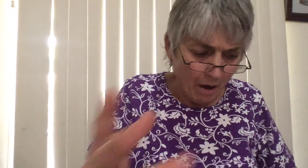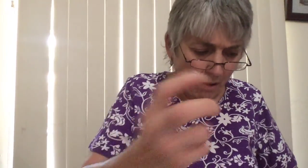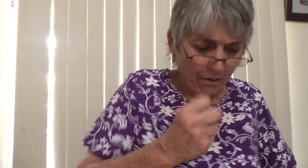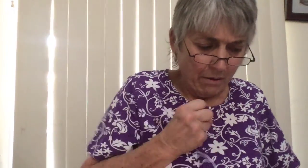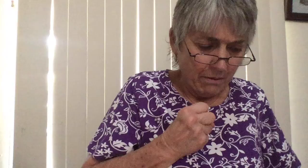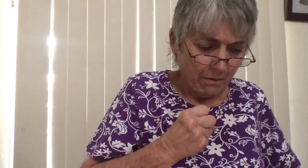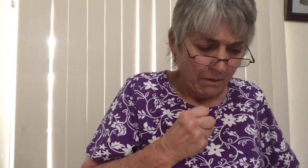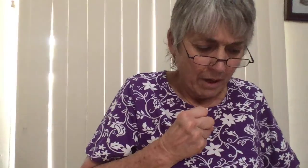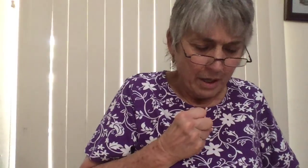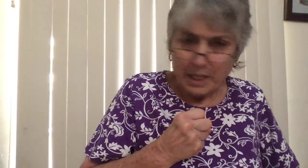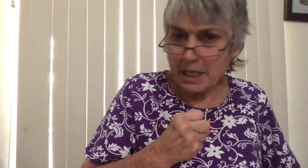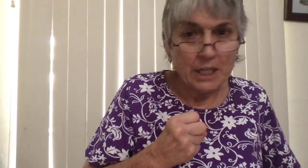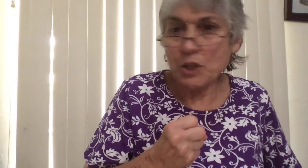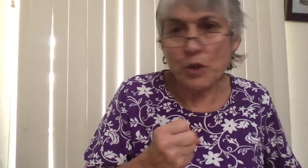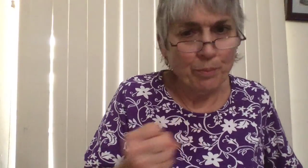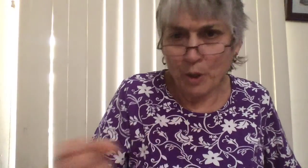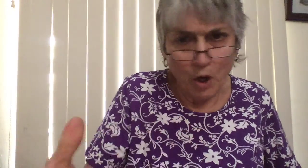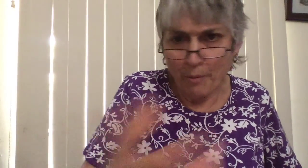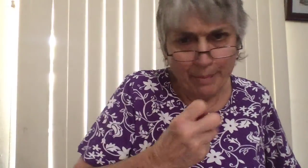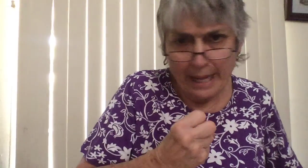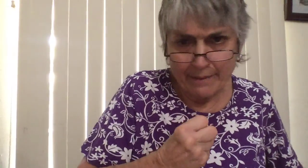Prends. Il ne prend pas.